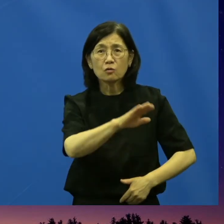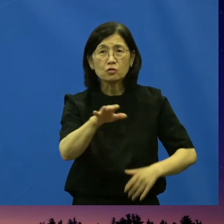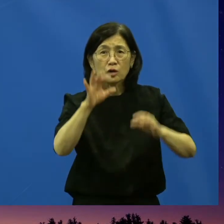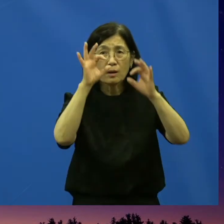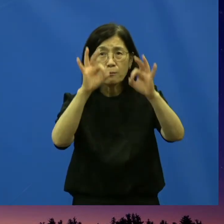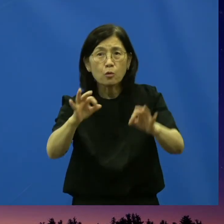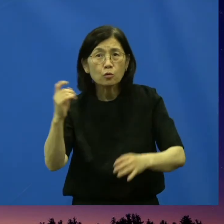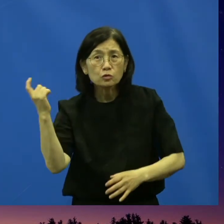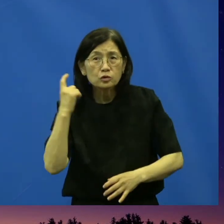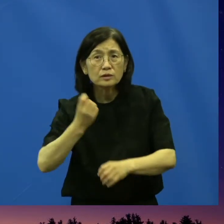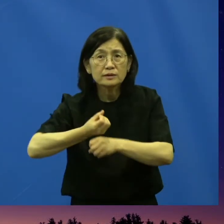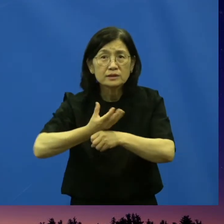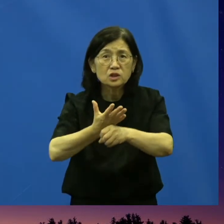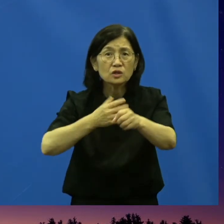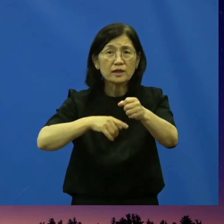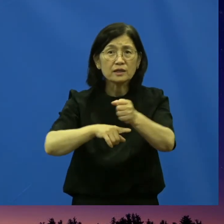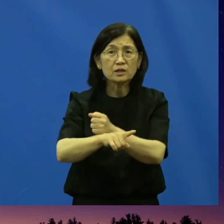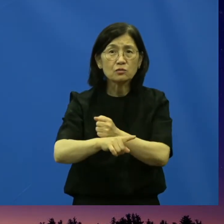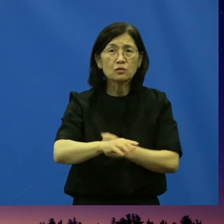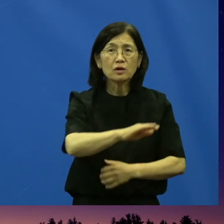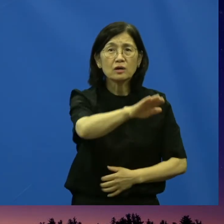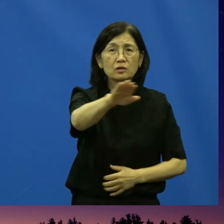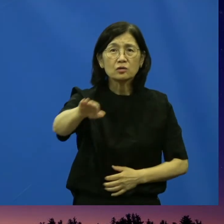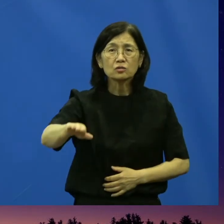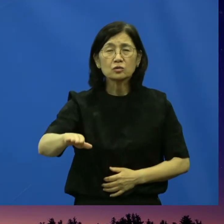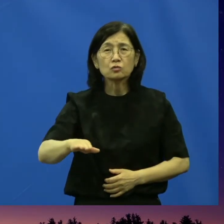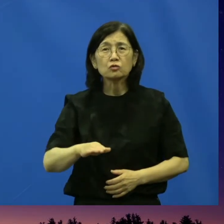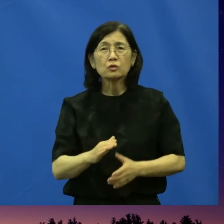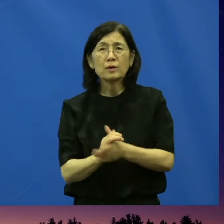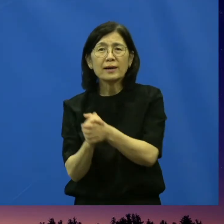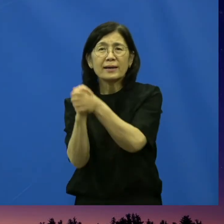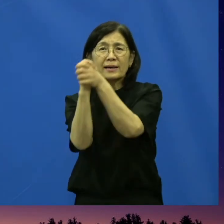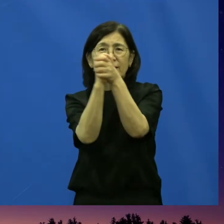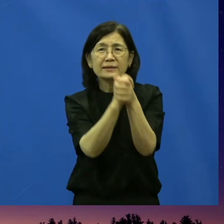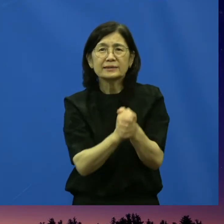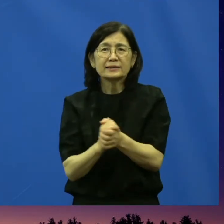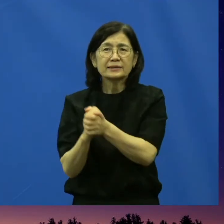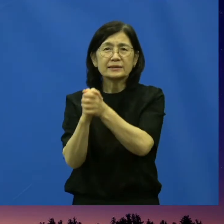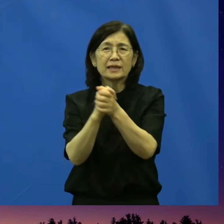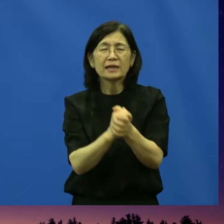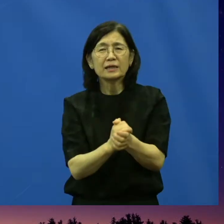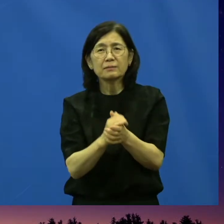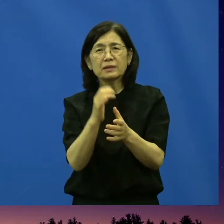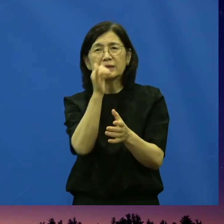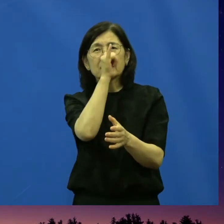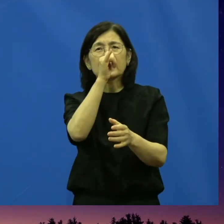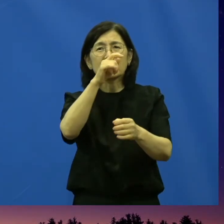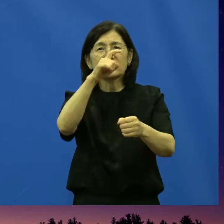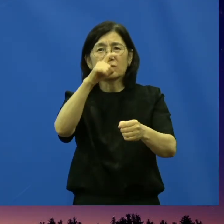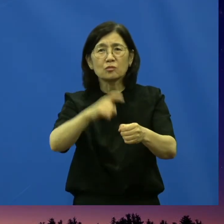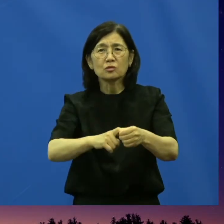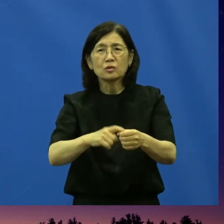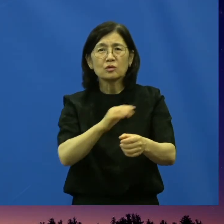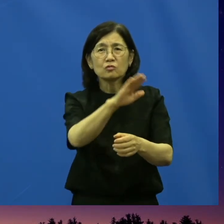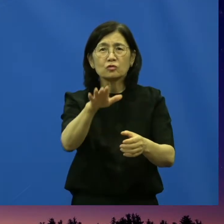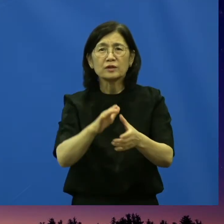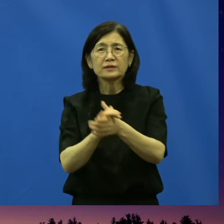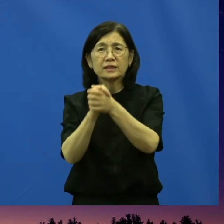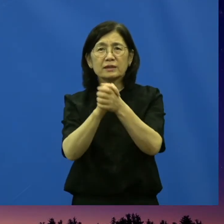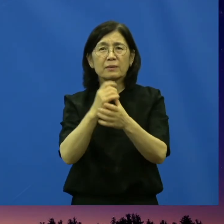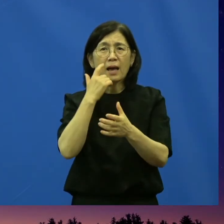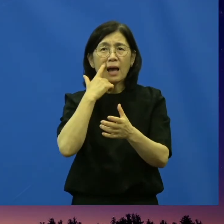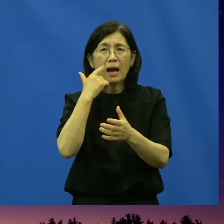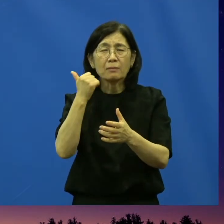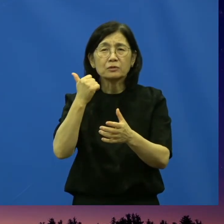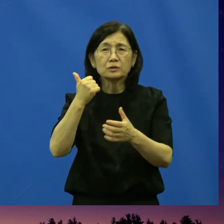너에게도 전하면 너희로 우리와 사귐이 있게 하려 함이니 우리의 사귐은 아버지와 그의 아들 예수 그리스도와